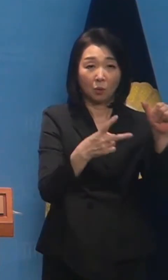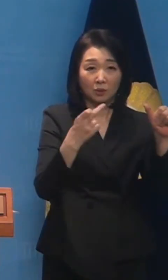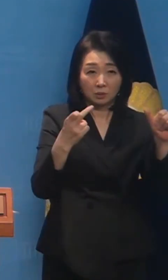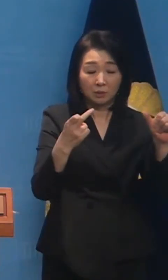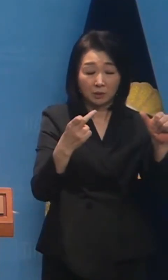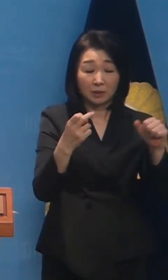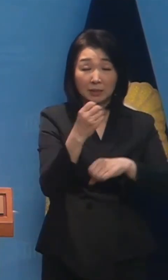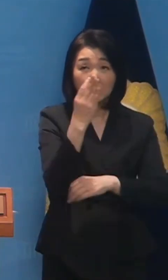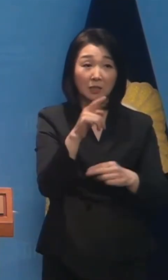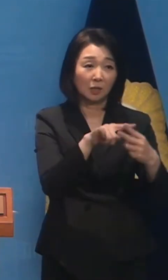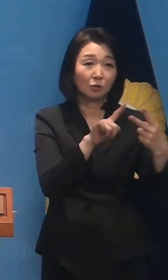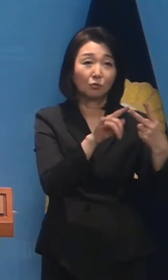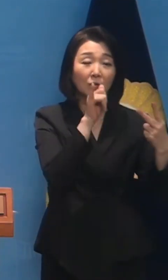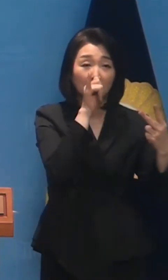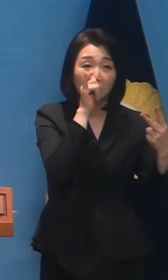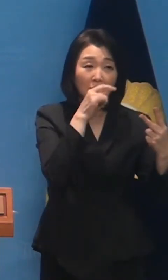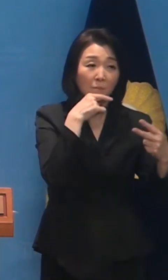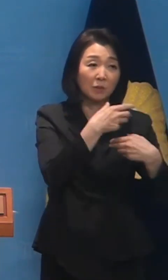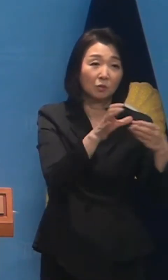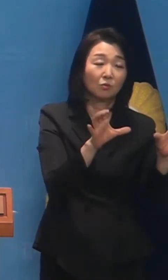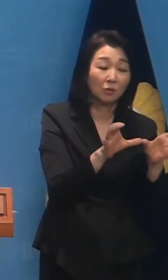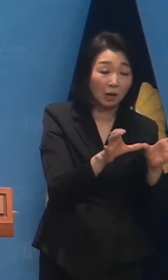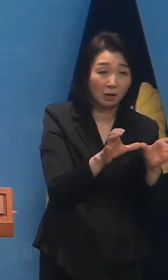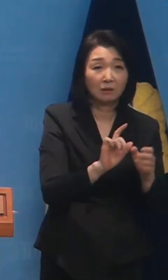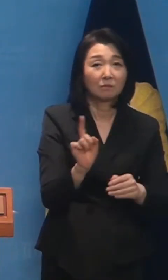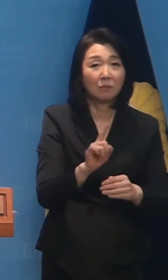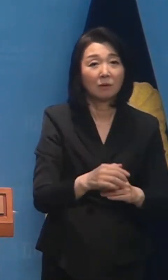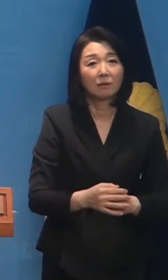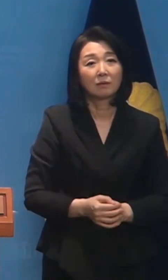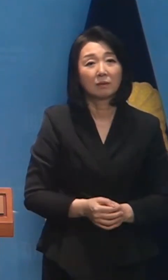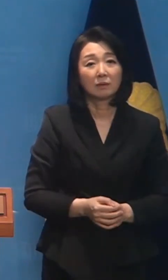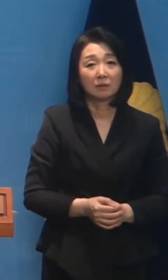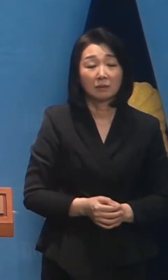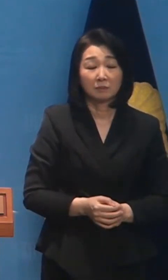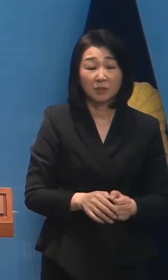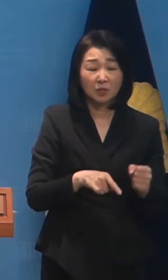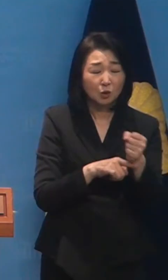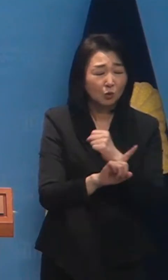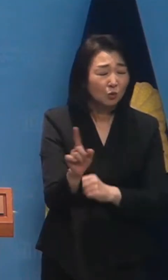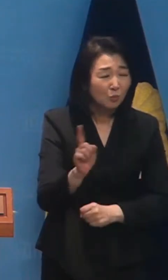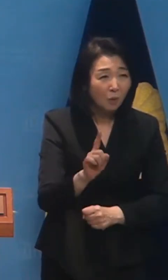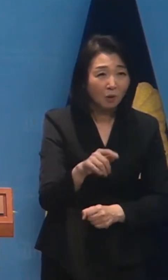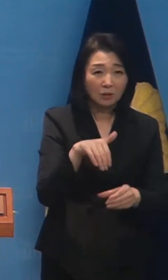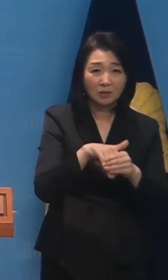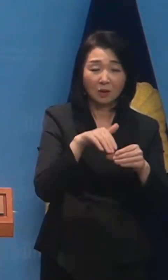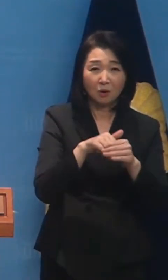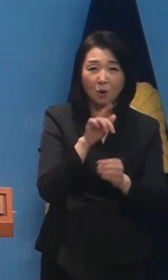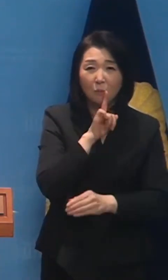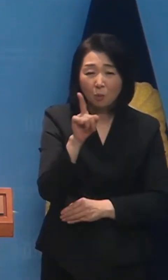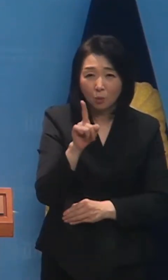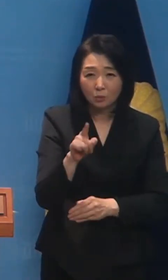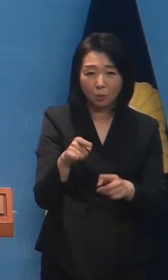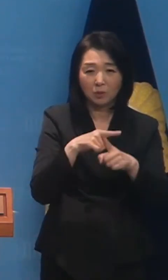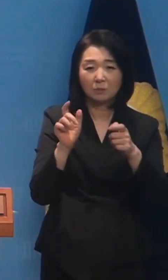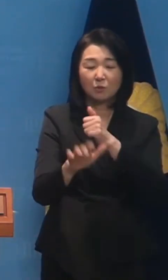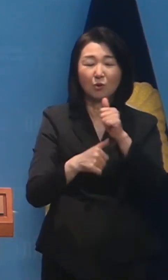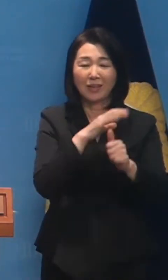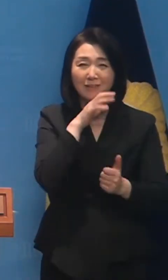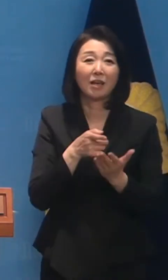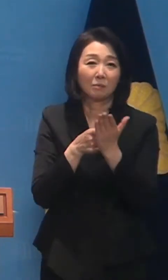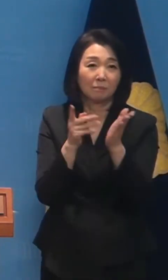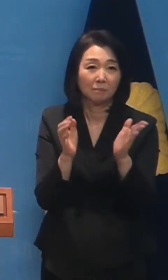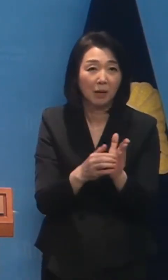12일자 이 두 기사에서도 민주당은 터무니없는 이유를 들며 선거보도심의위원회에 이의 신청을